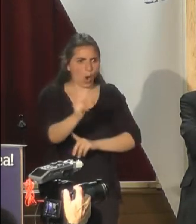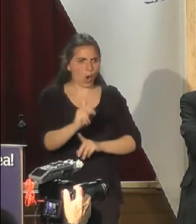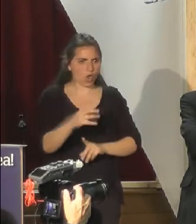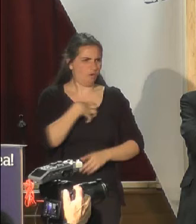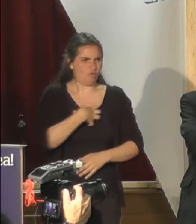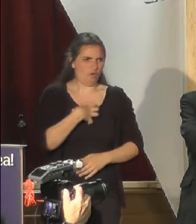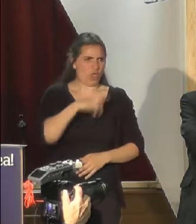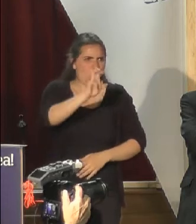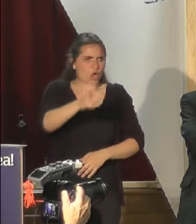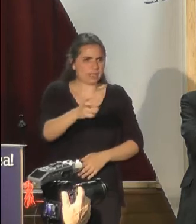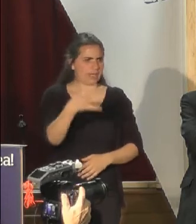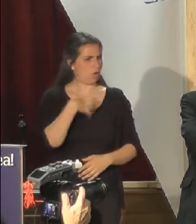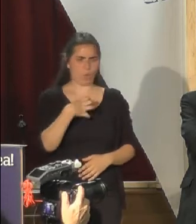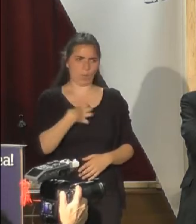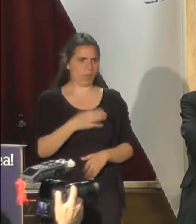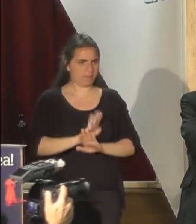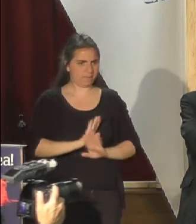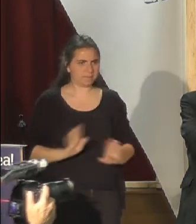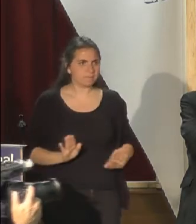evidentemente ese poder é revocado.